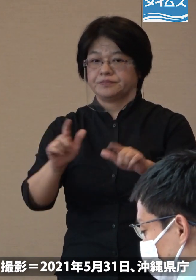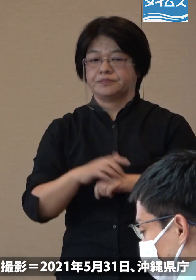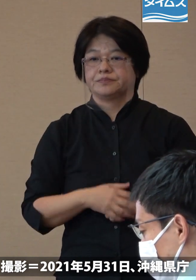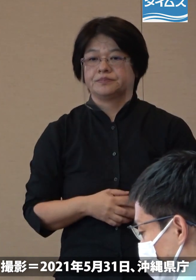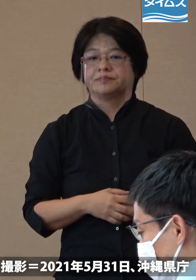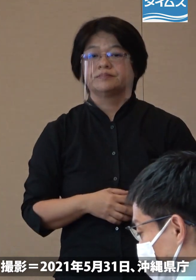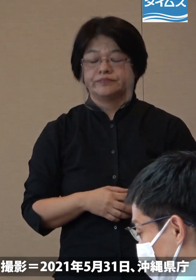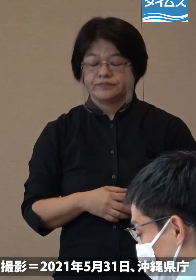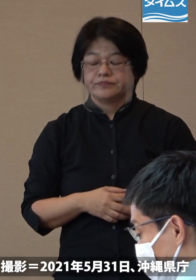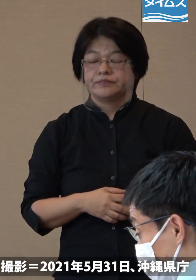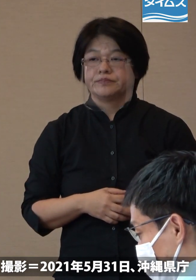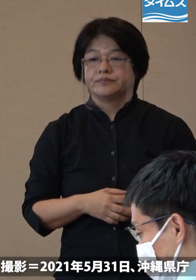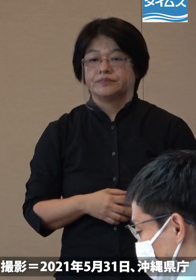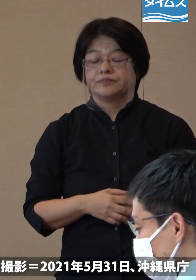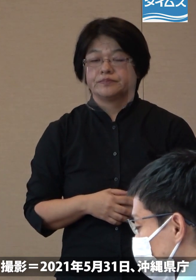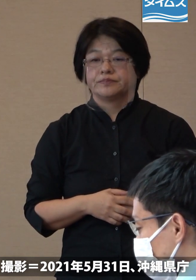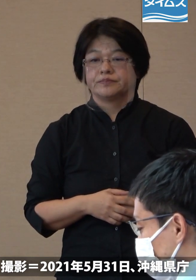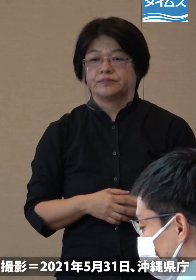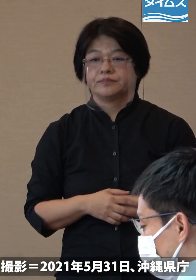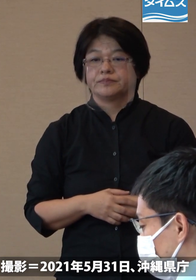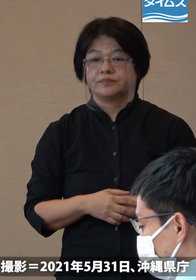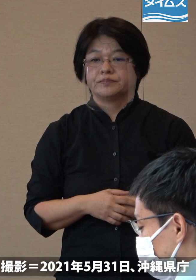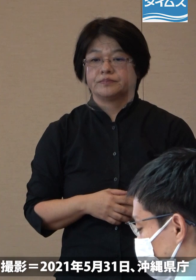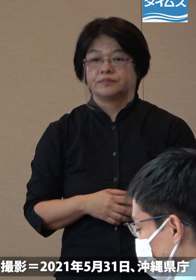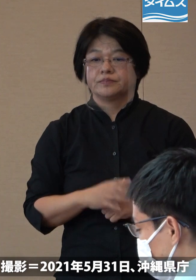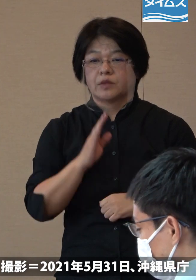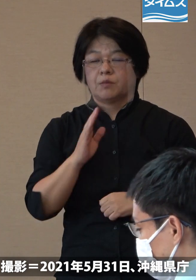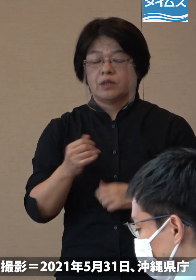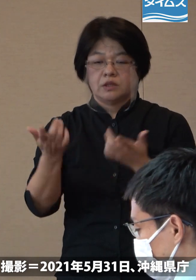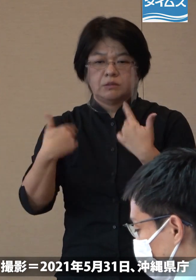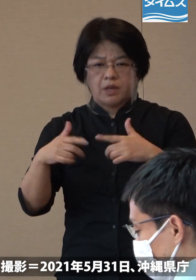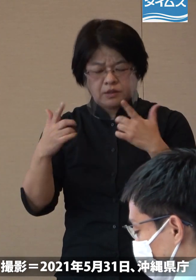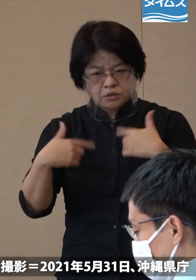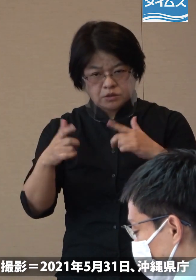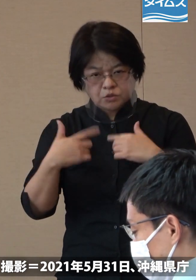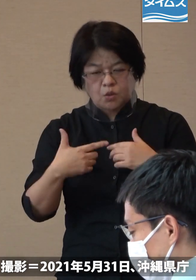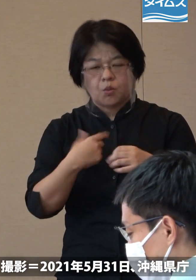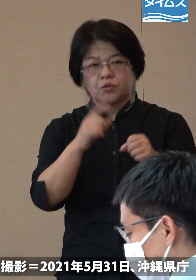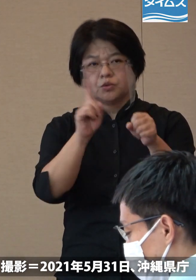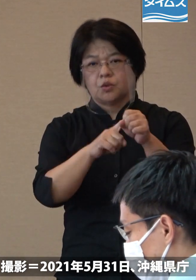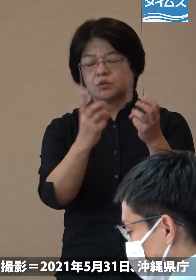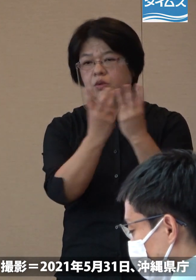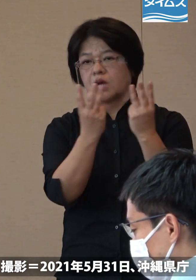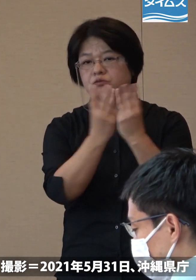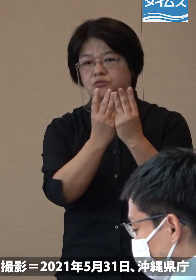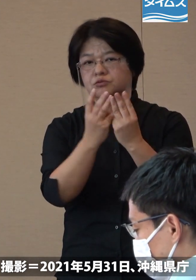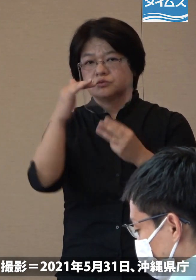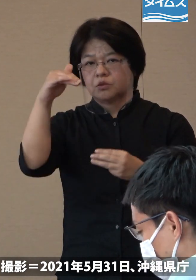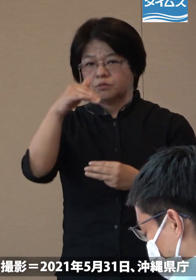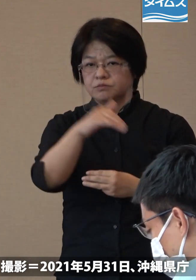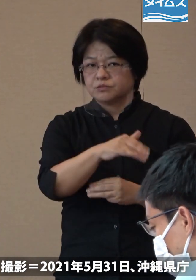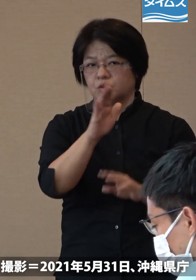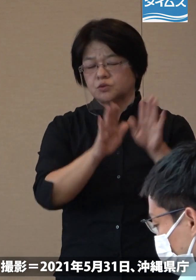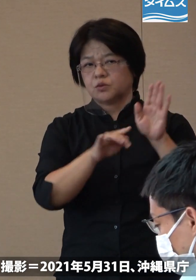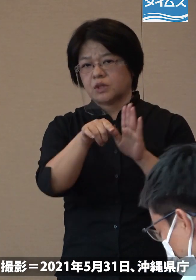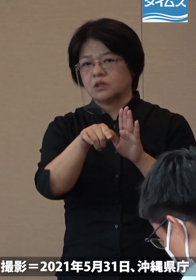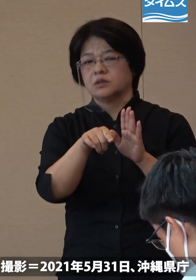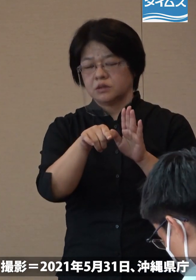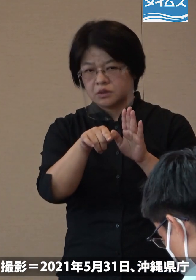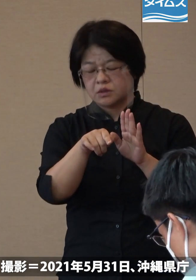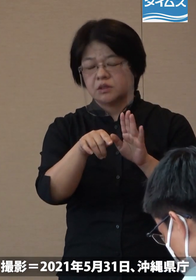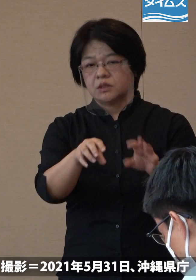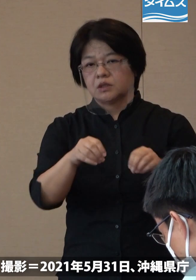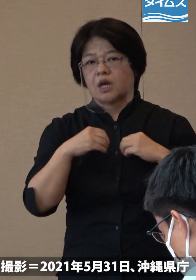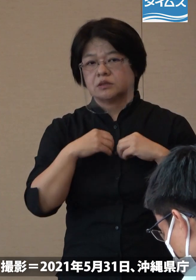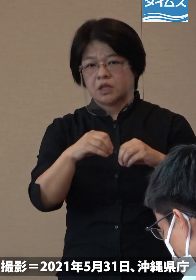やはり日々のですね、その、目標数値まで、どのようになっているかということの、感